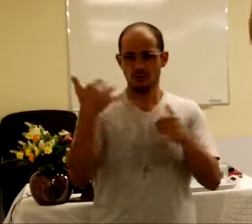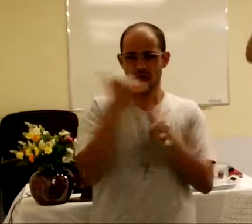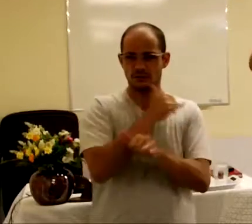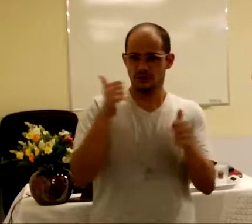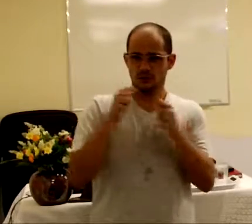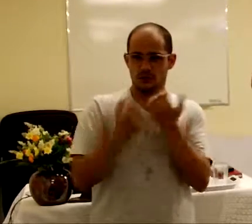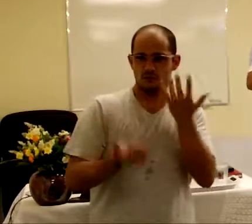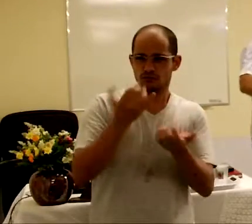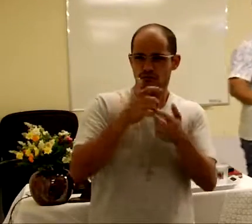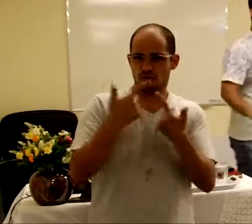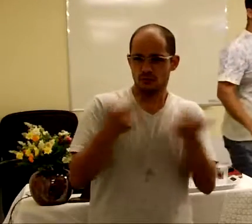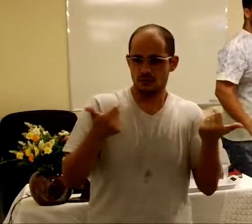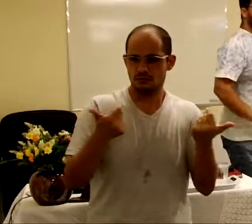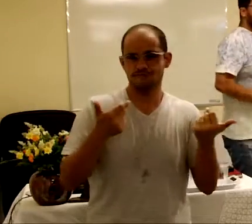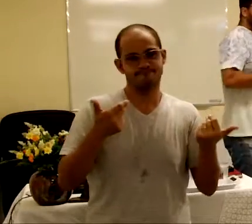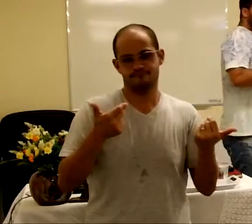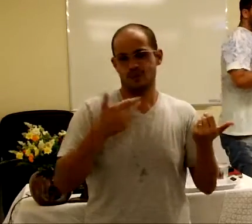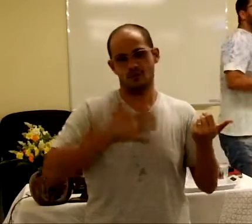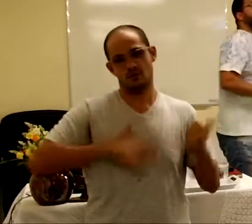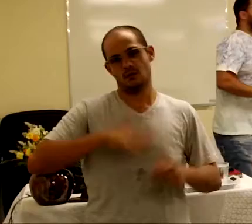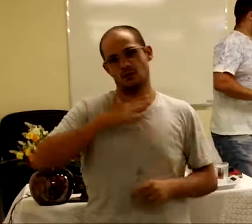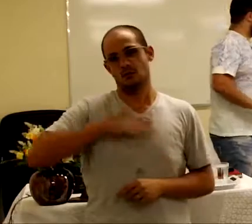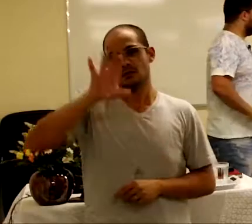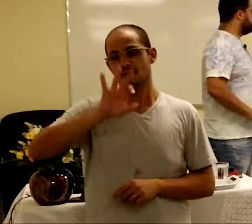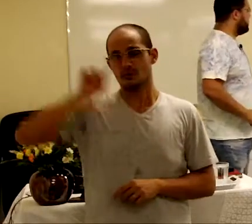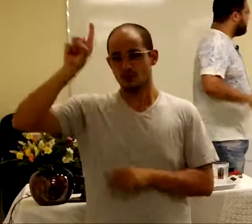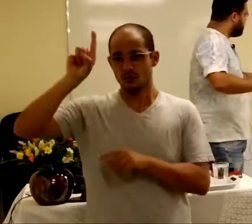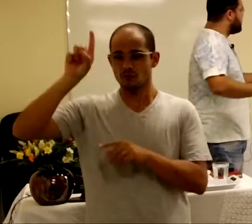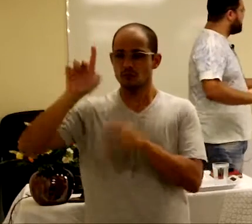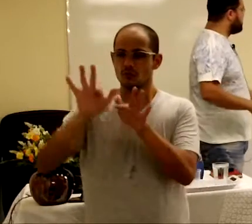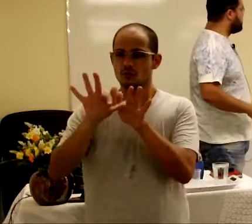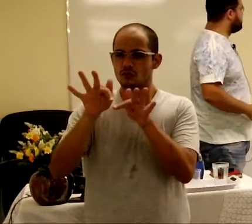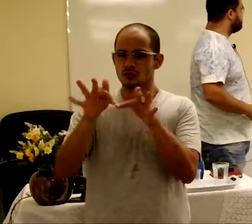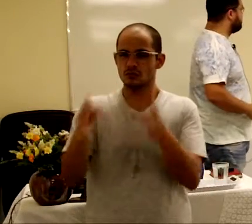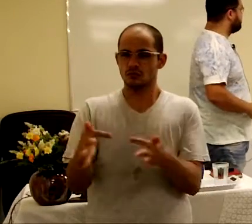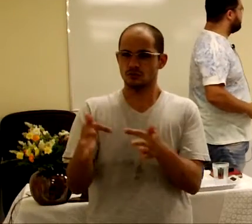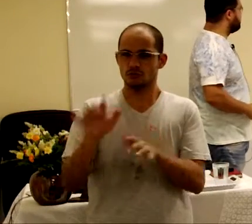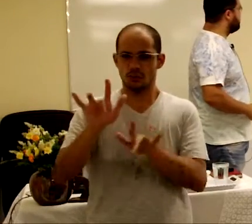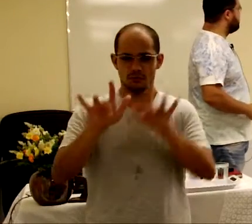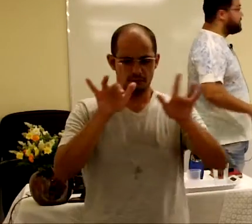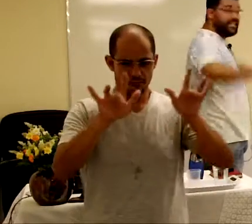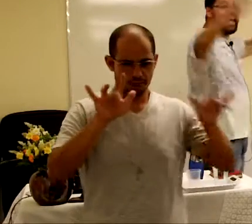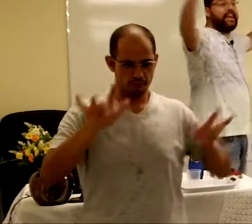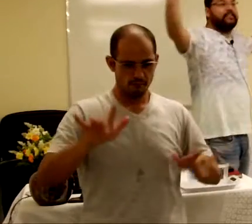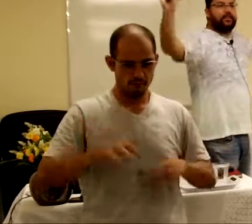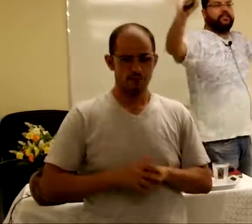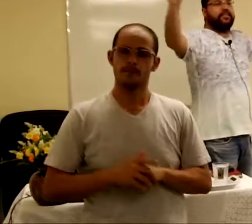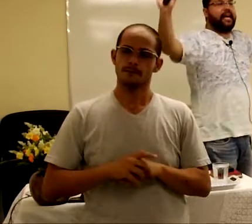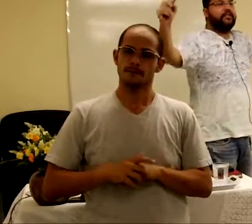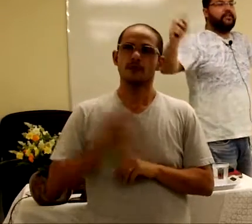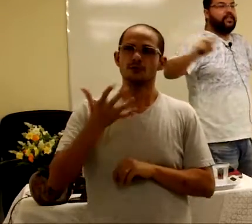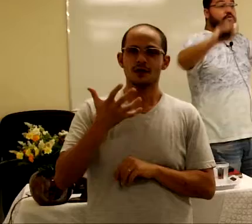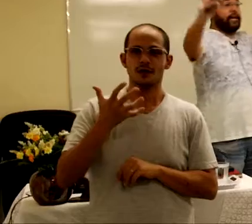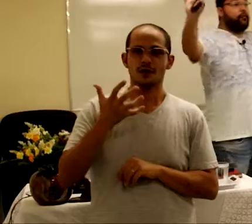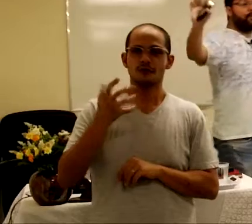fogo, não sei o quê. Calma, né? Deus é muito sutil, né? Na maioria das vezes. Sinais, né? Nós queremos